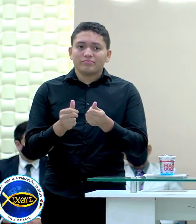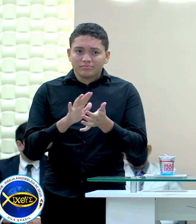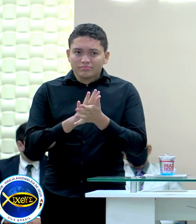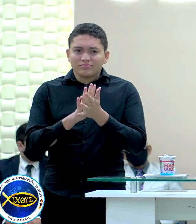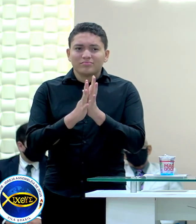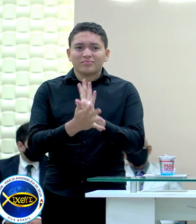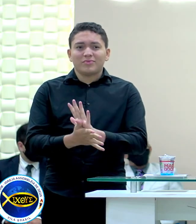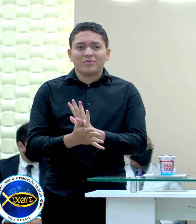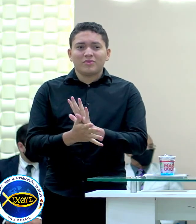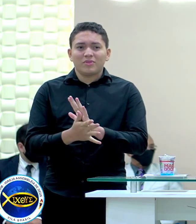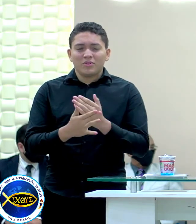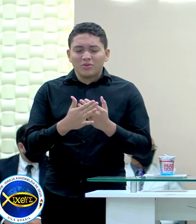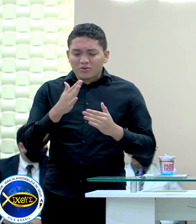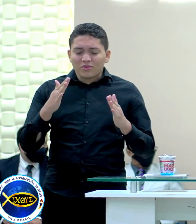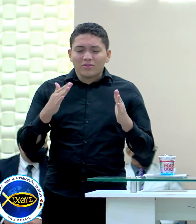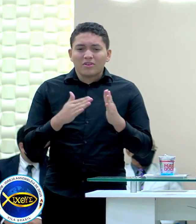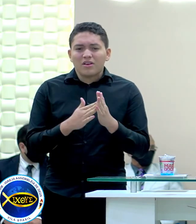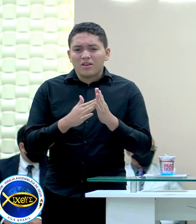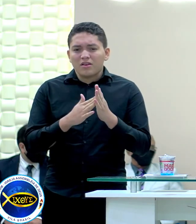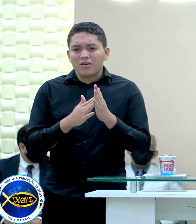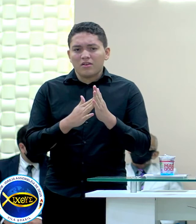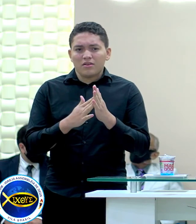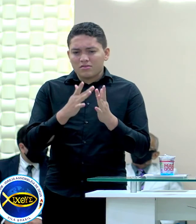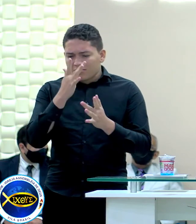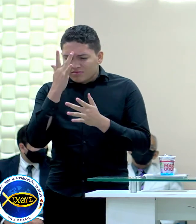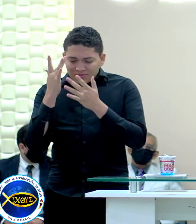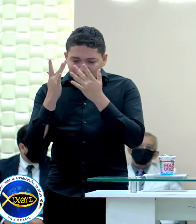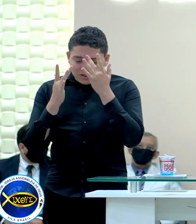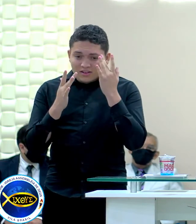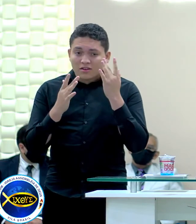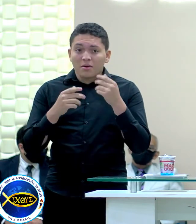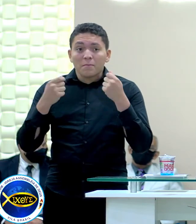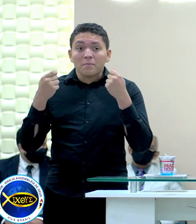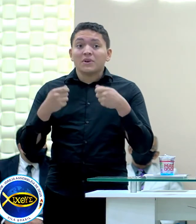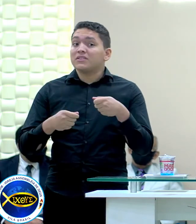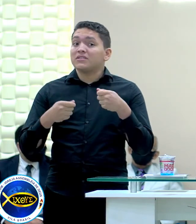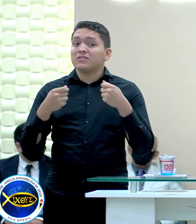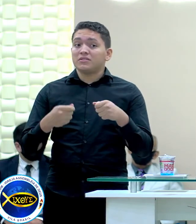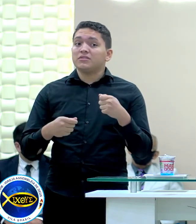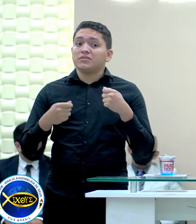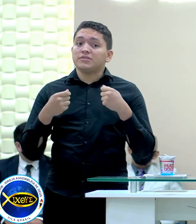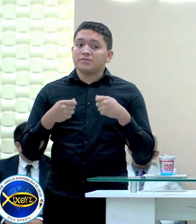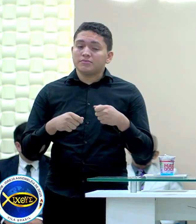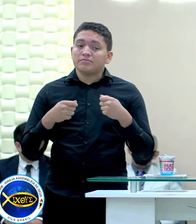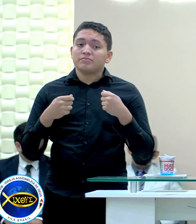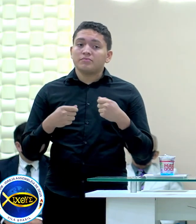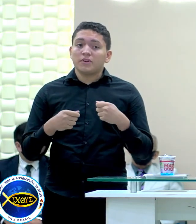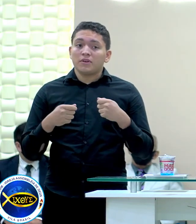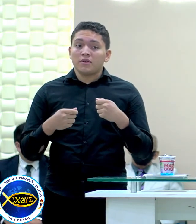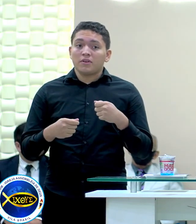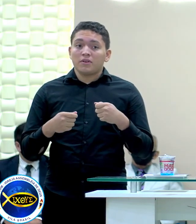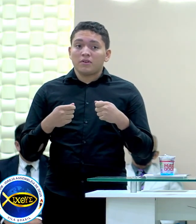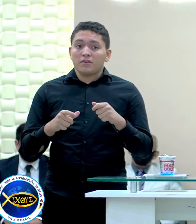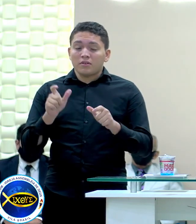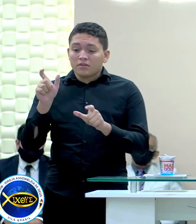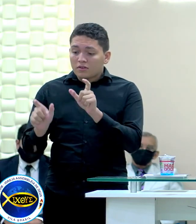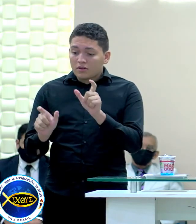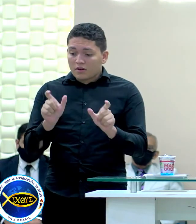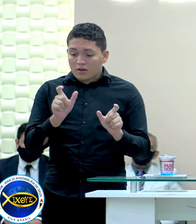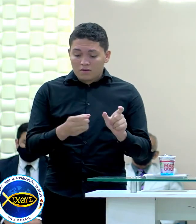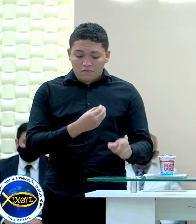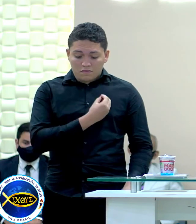que tipo de pessoas é necessário que vocês sejam? Vivam de maneira